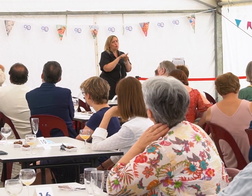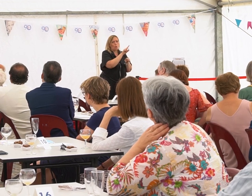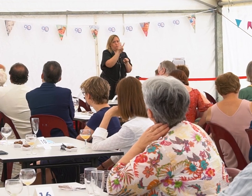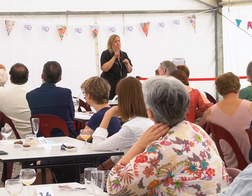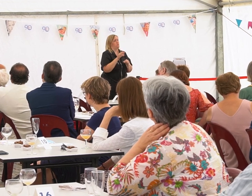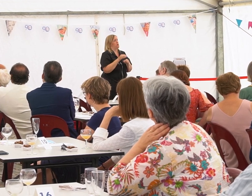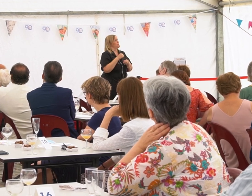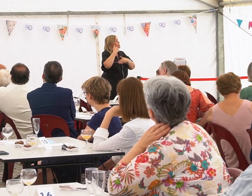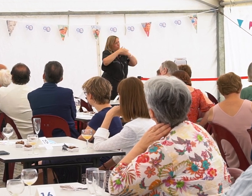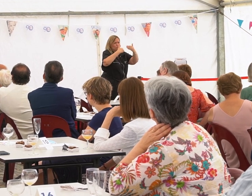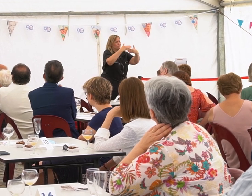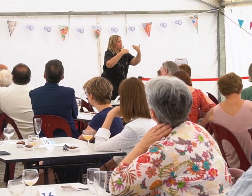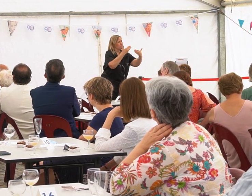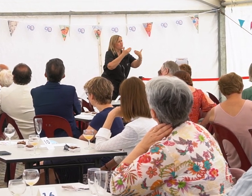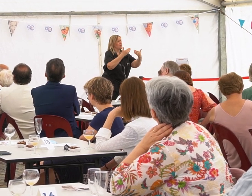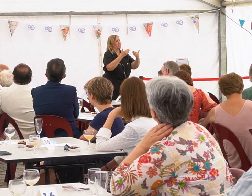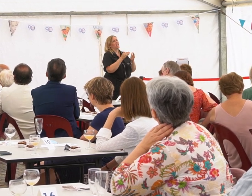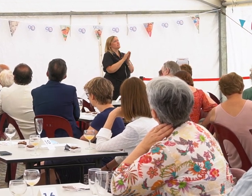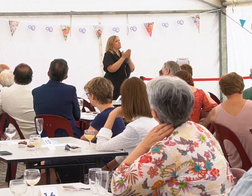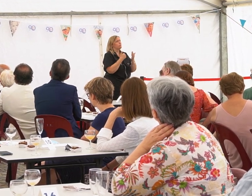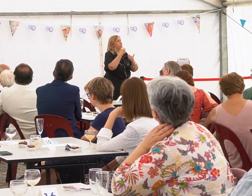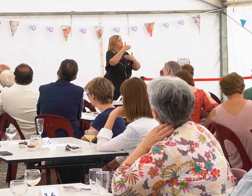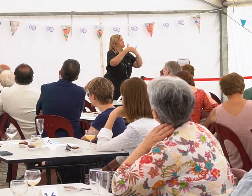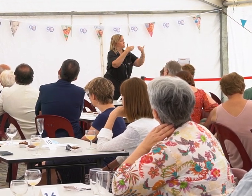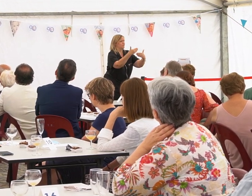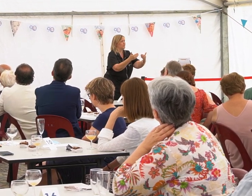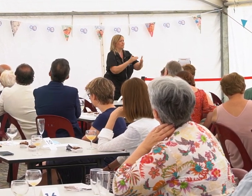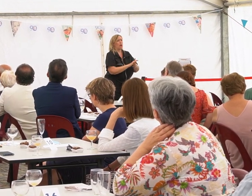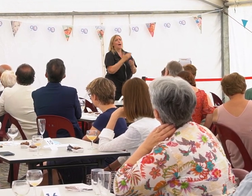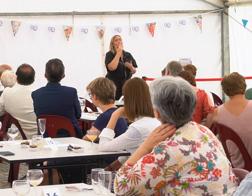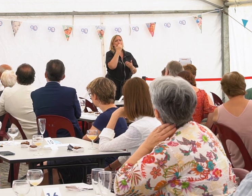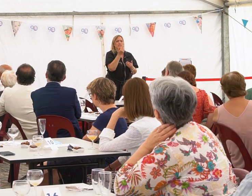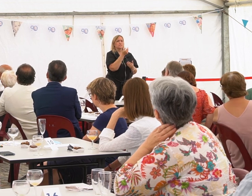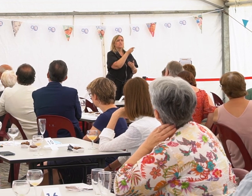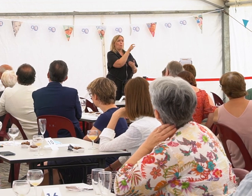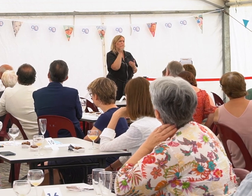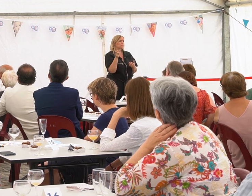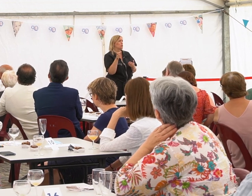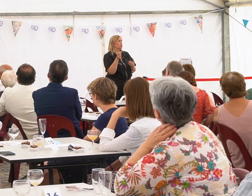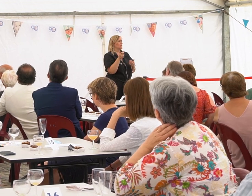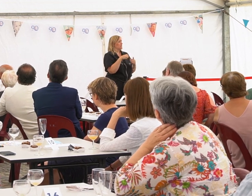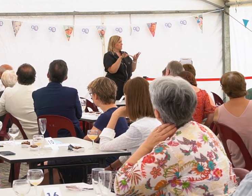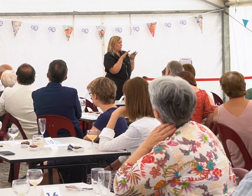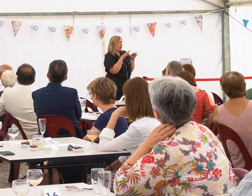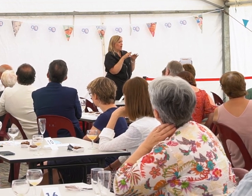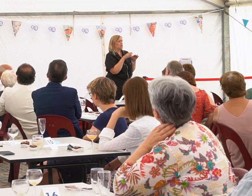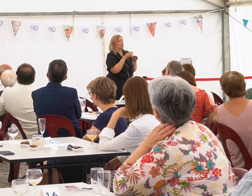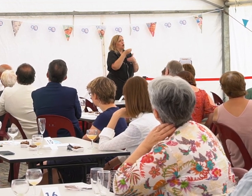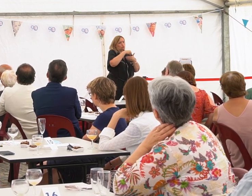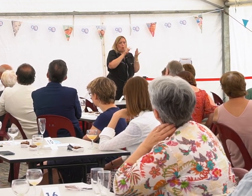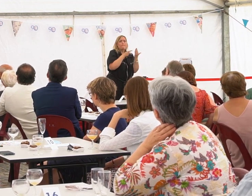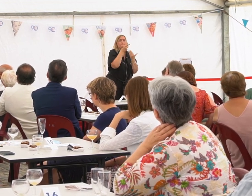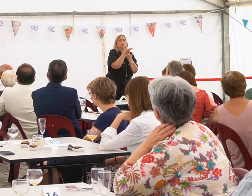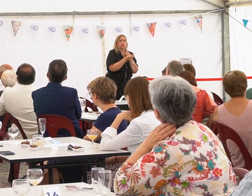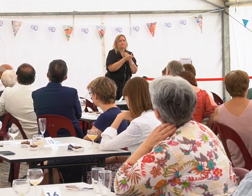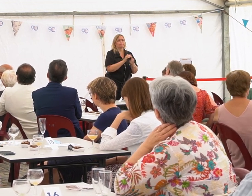continuent de perdurer le formidable patrimoine de l'illustrateur. Alors merci à toutes les personnes impliquées de loin, alors je ne peux pas tous les citer, mais en tout cas toutes les personnes